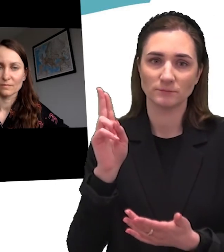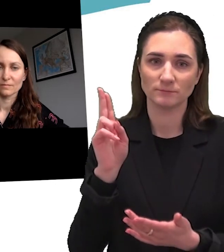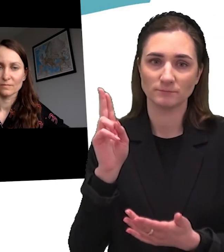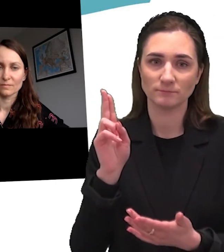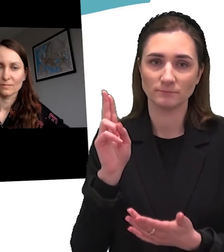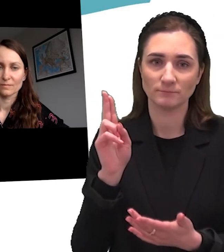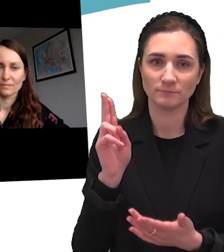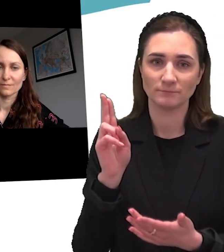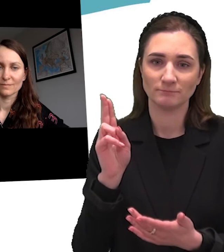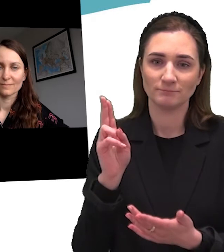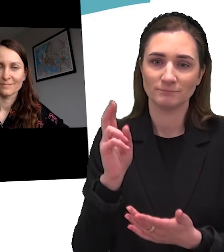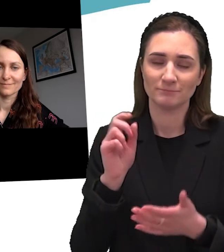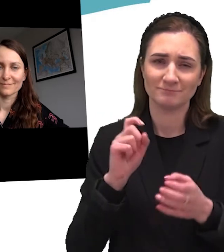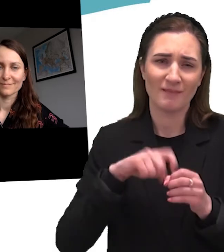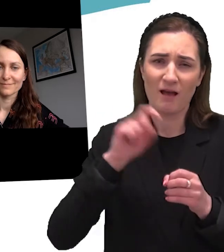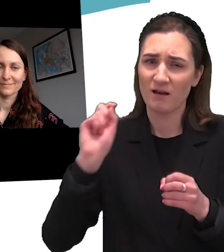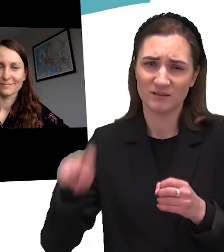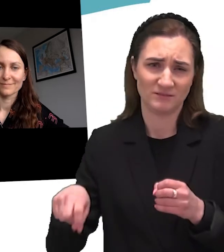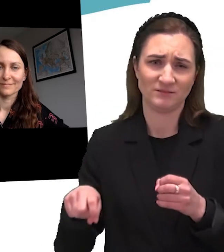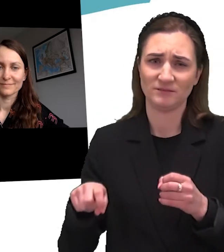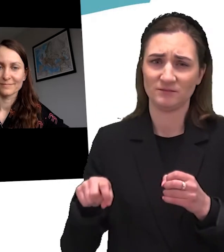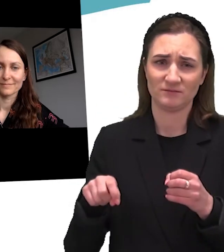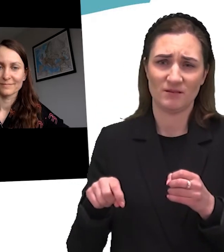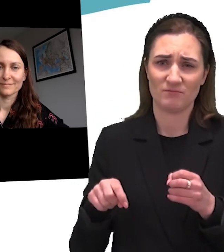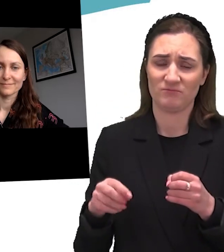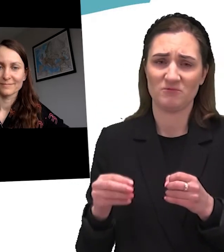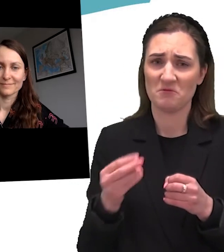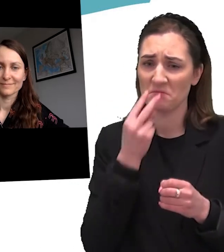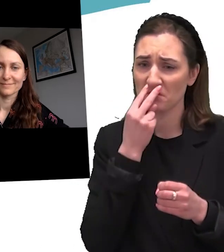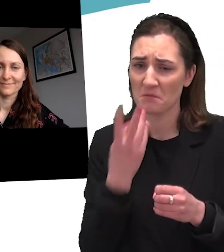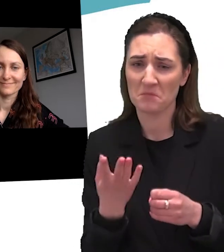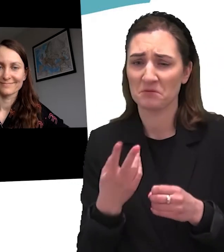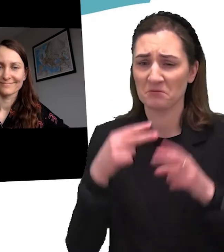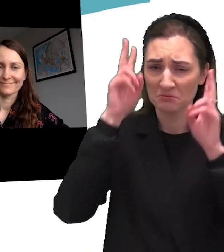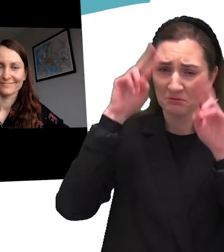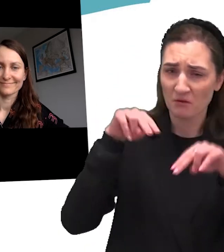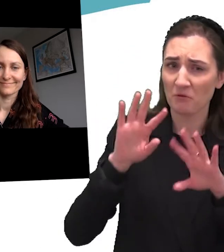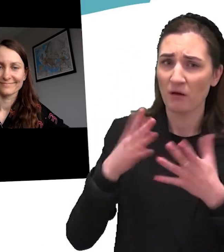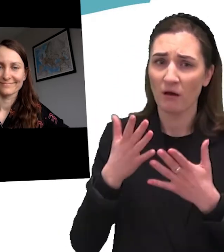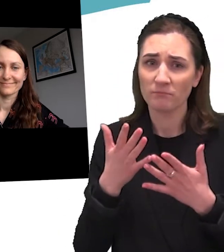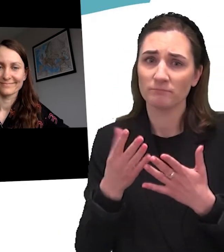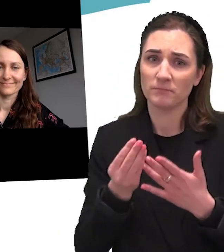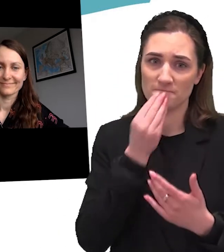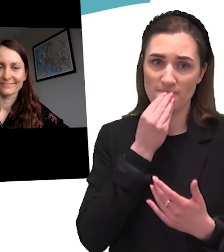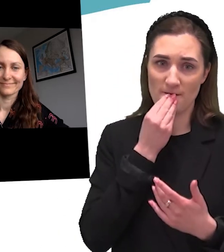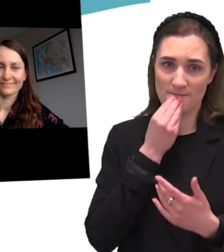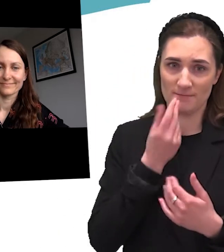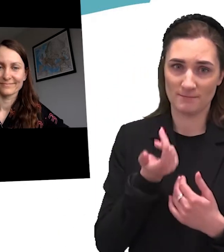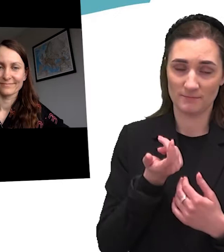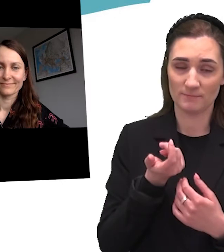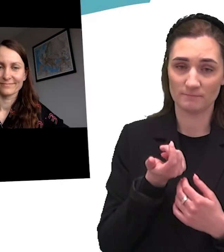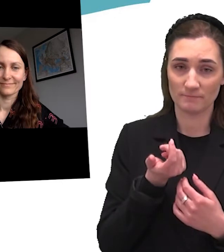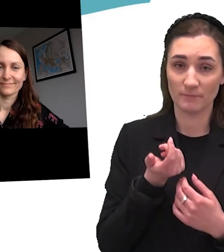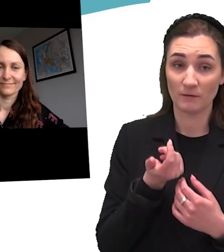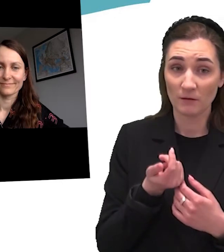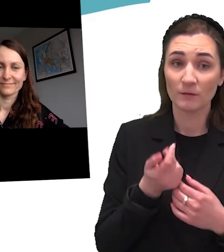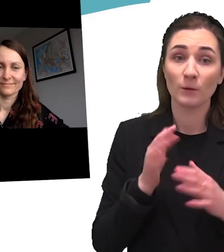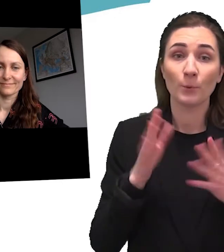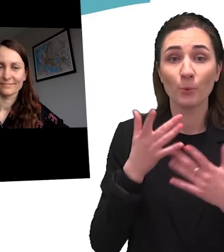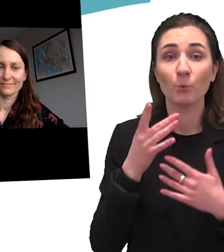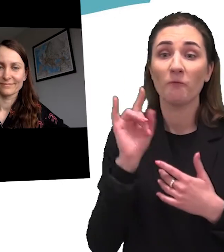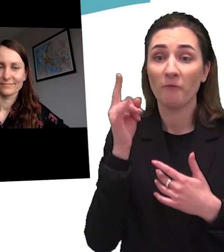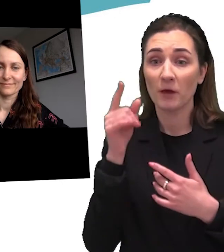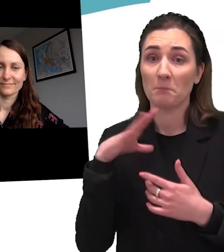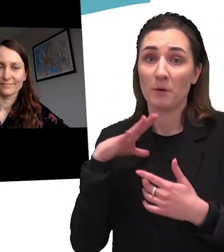didžiaisiais konservatoriais, kurie iš vis atsisako bet ką nematyto dėti burną. Ne? Tai